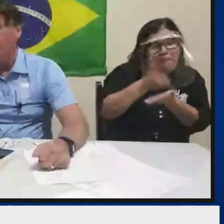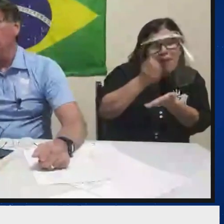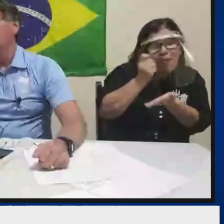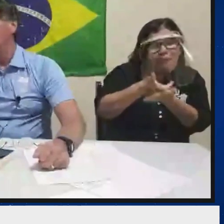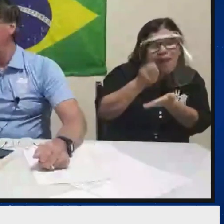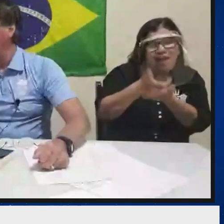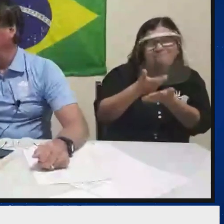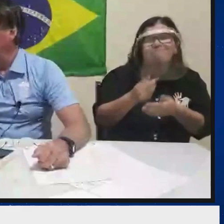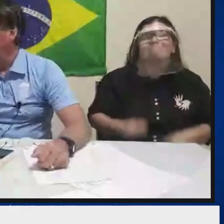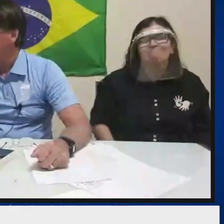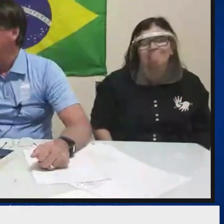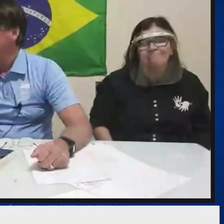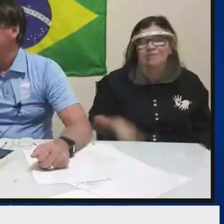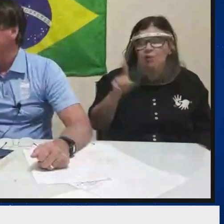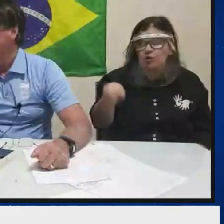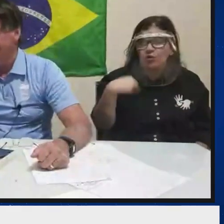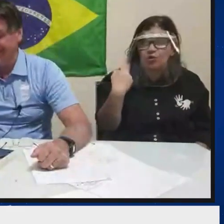7:07. Eu pegava o picolé.